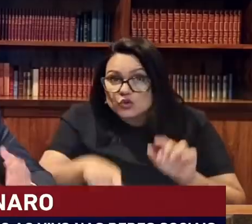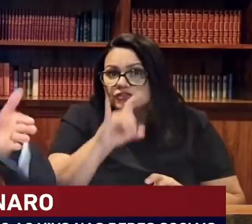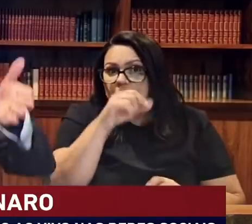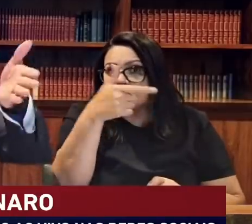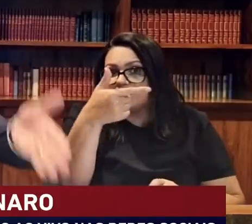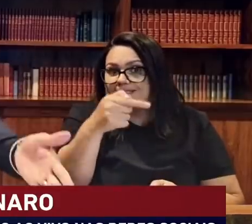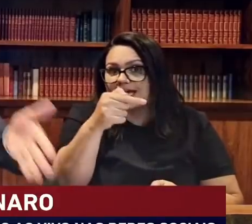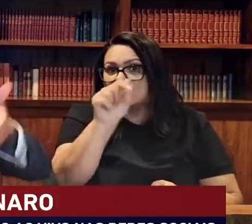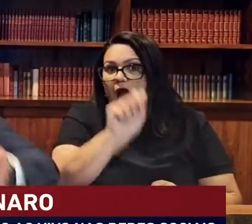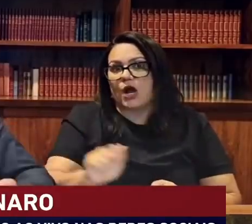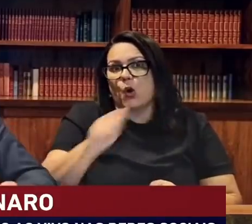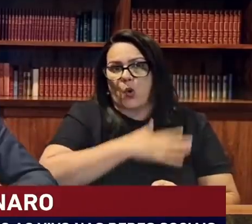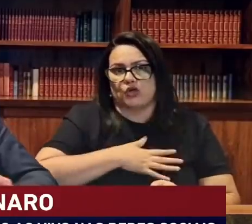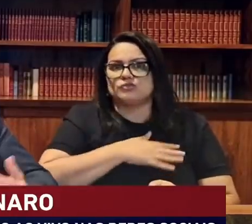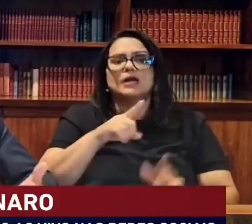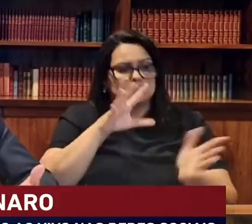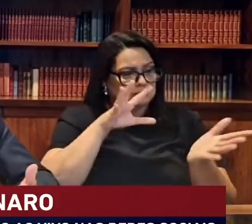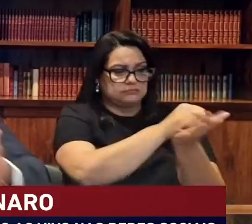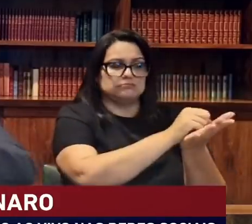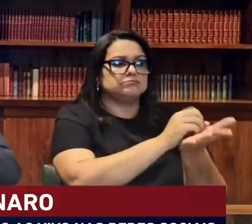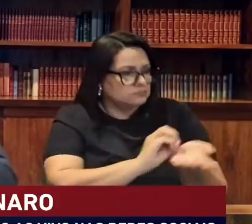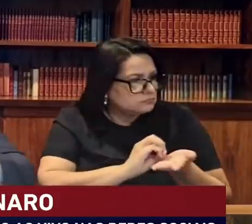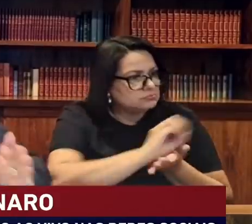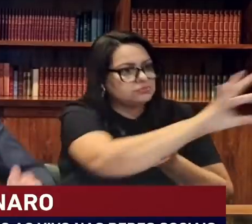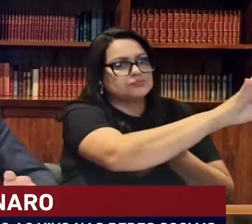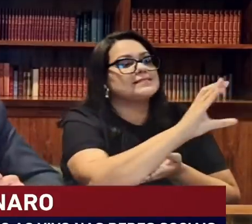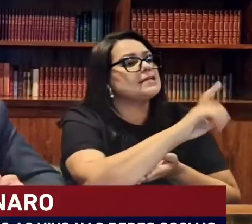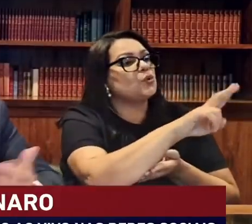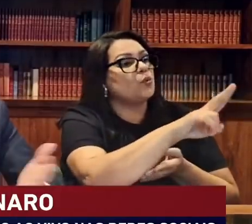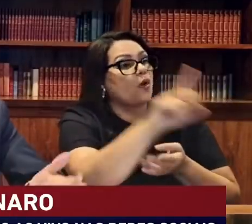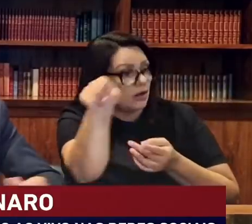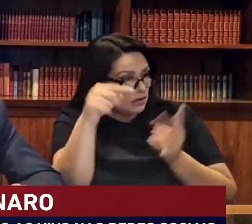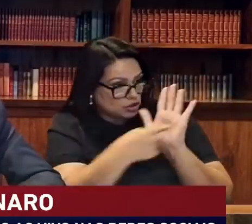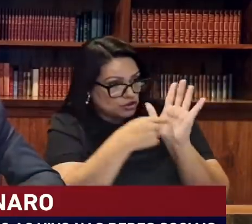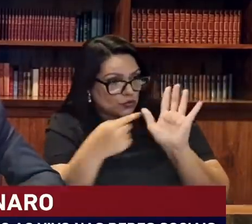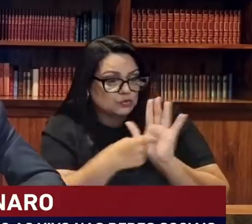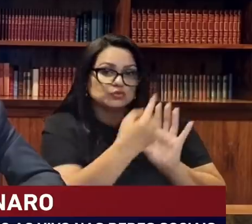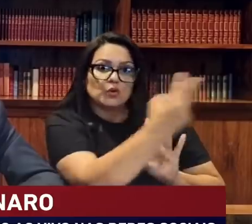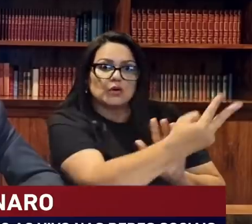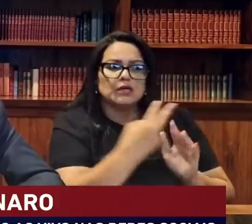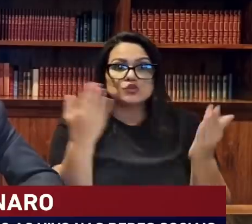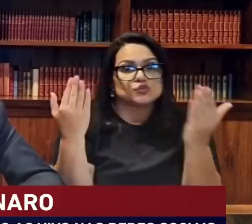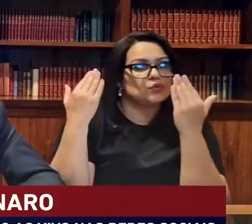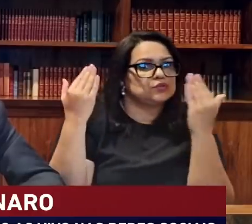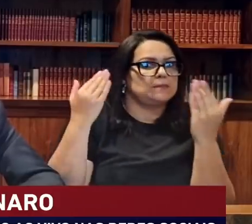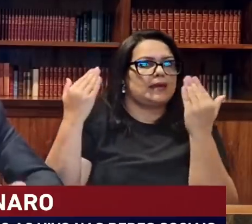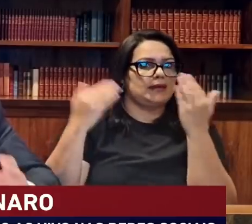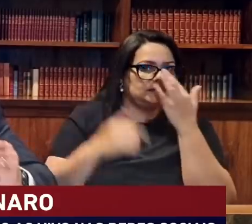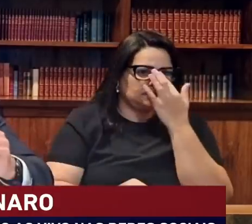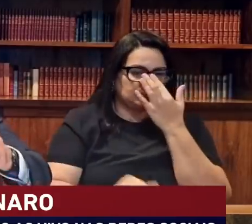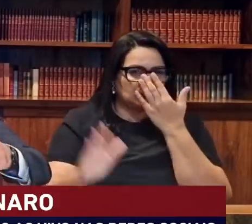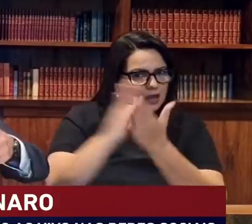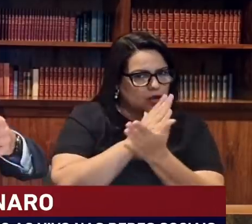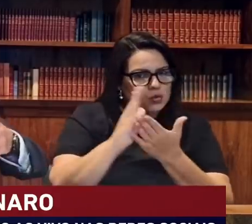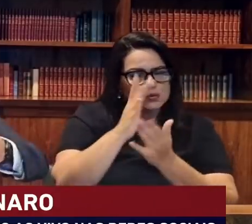agosto, oficiou, está documentado, a CGU sobre esses casos que ele suspeitava. Daí alguns podiam falar, ah, mas